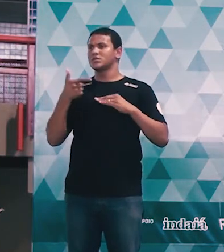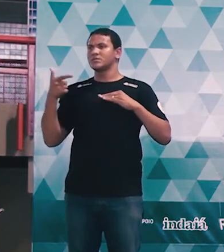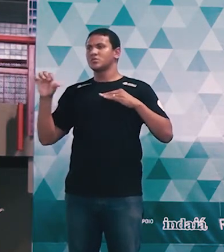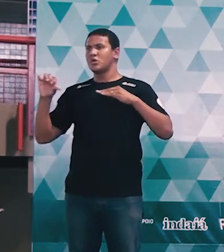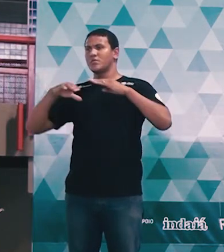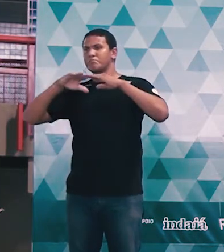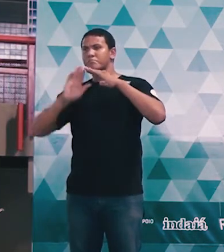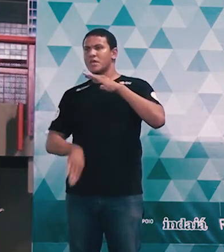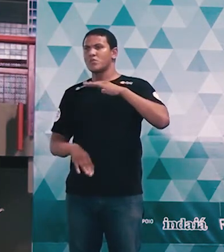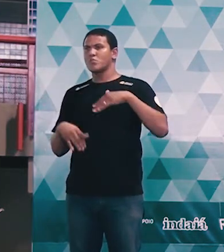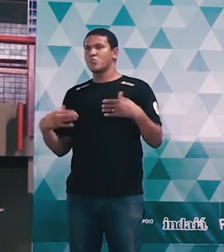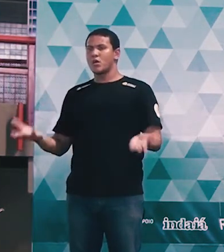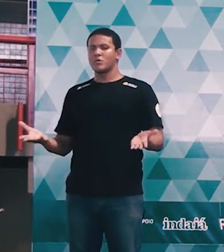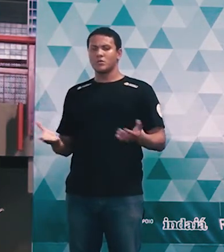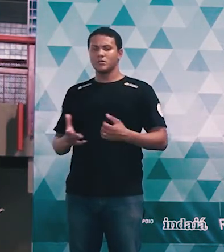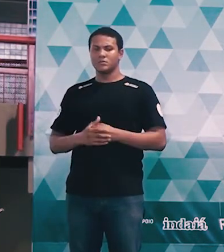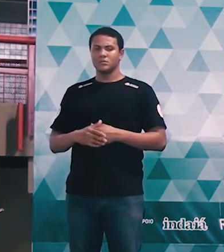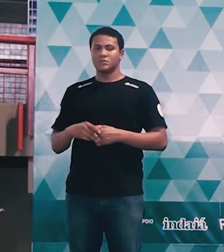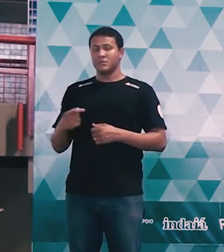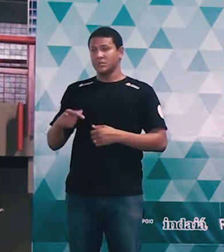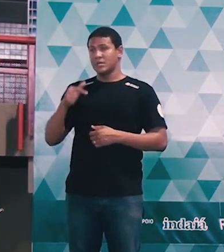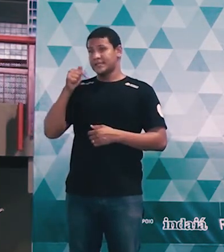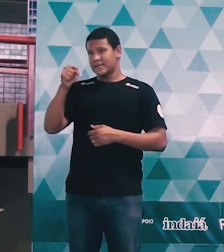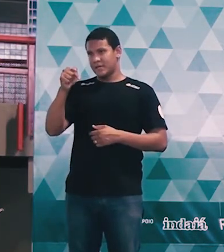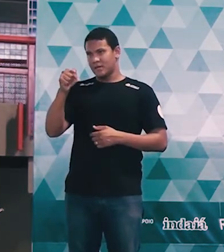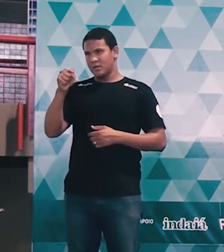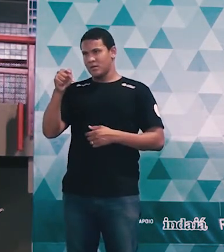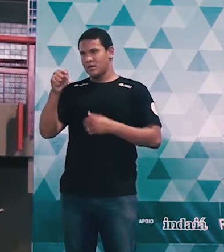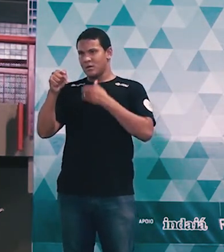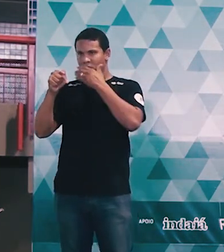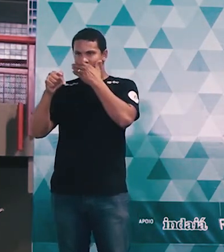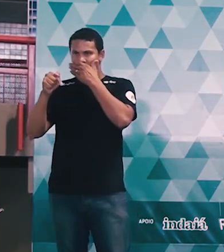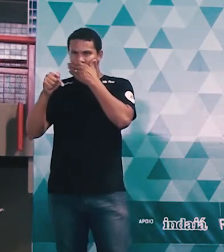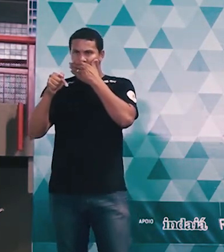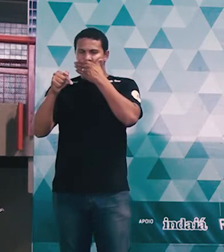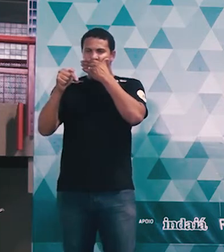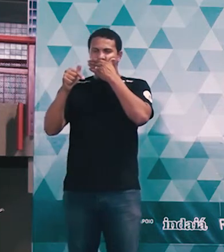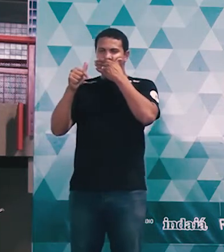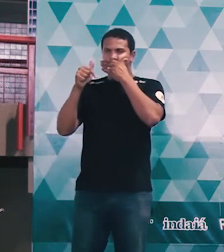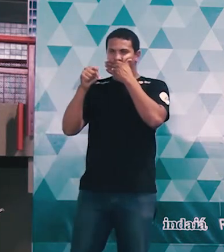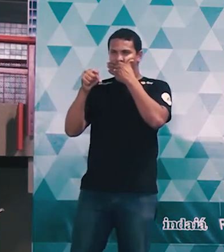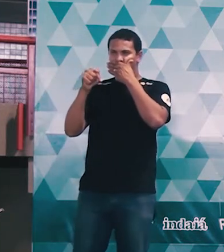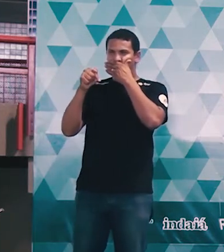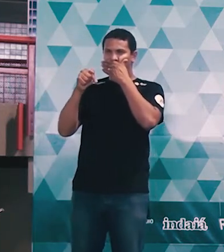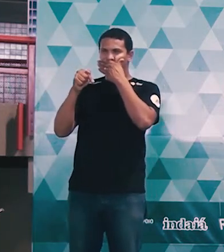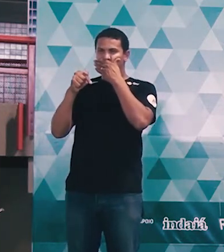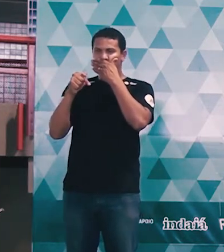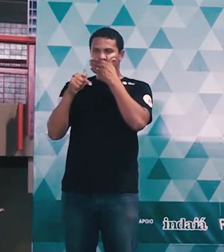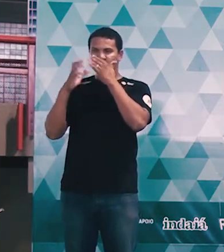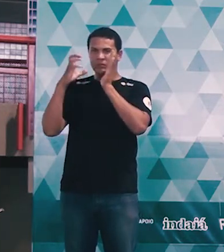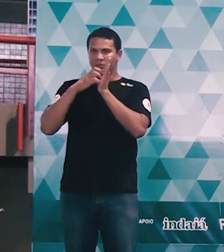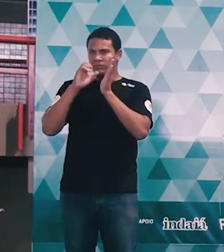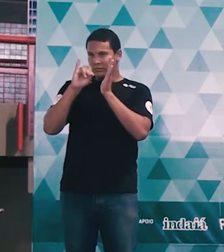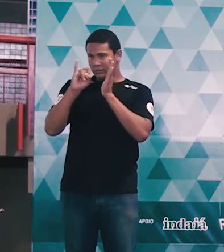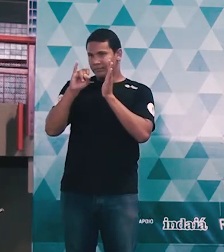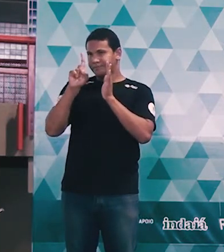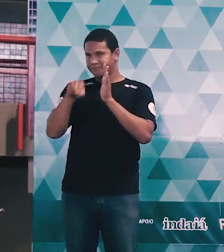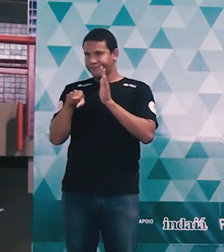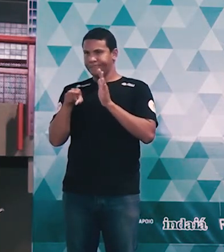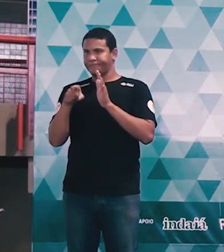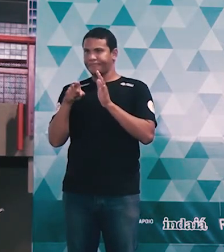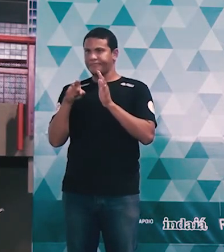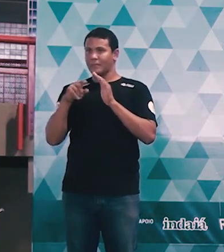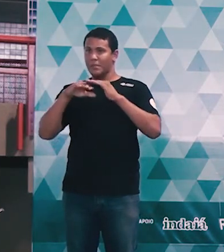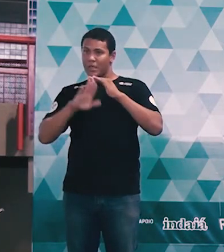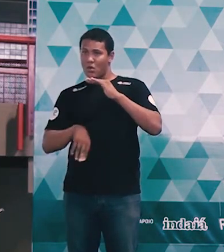outras regiões, ele vai colocar 7 funcionários quando a quantidade de casos for menor ou igual à